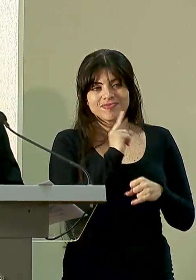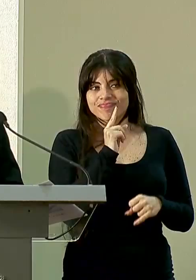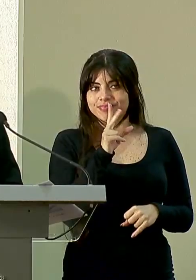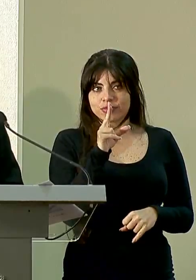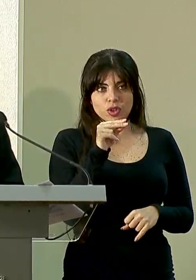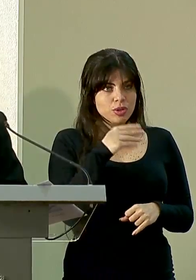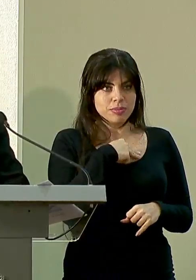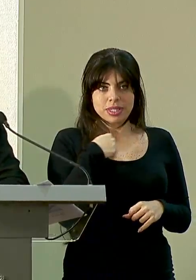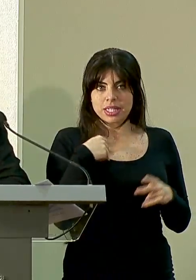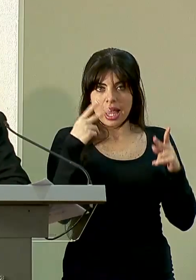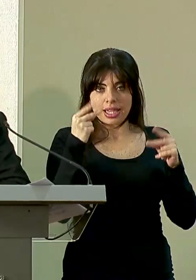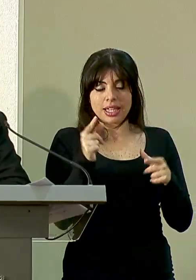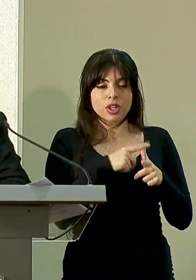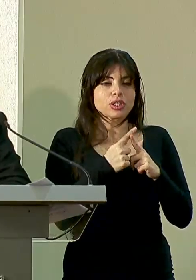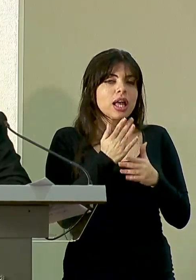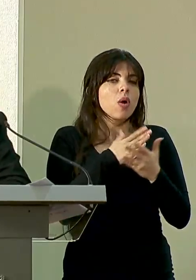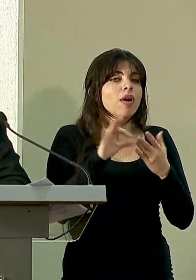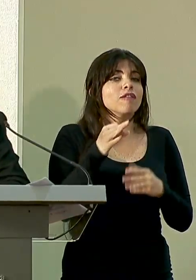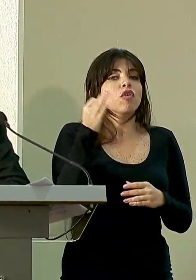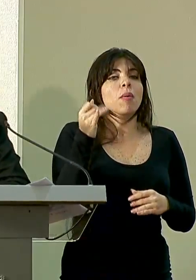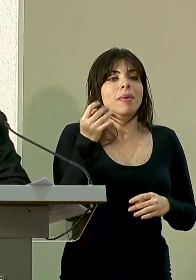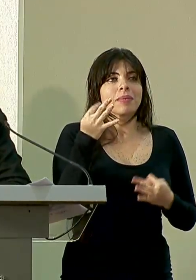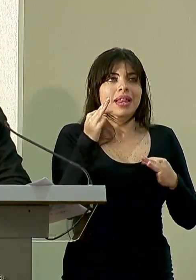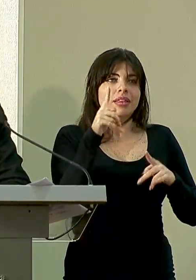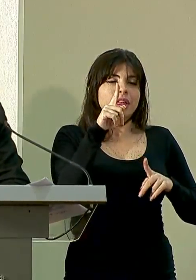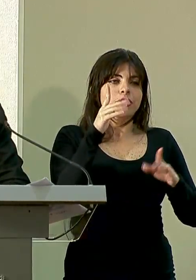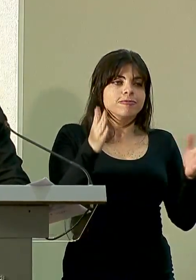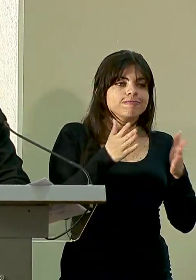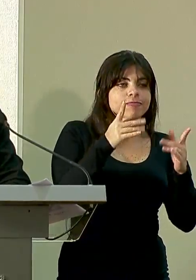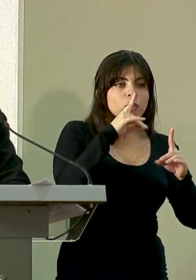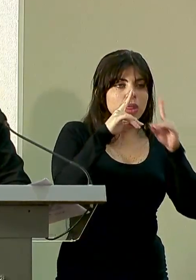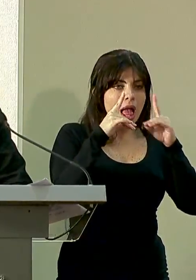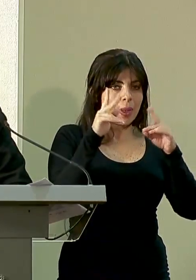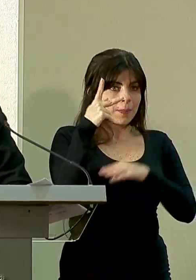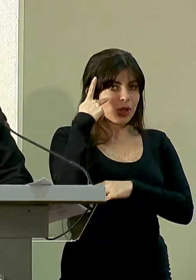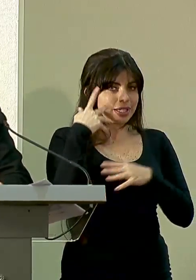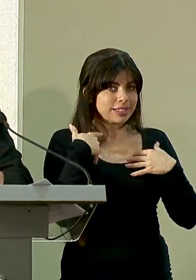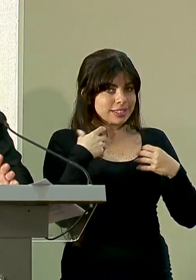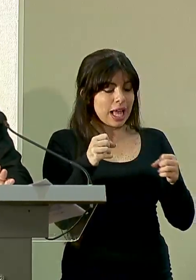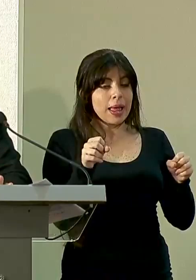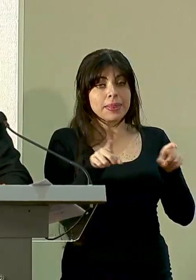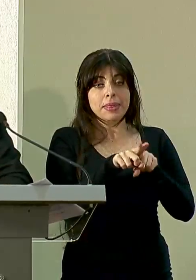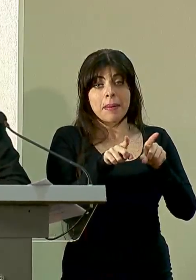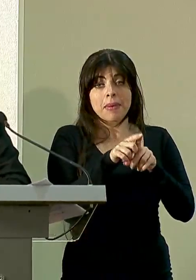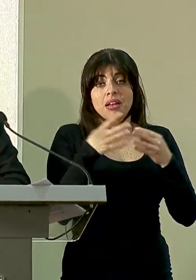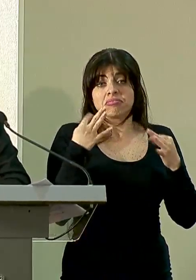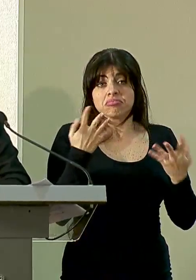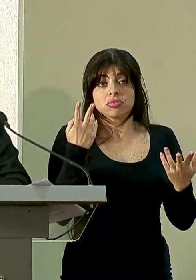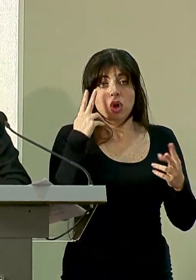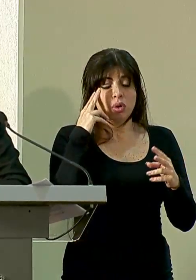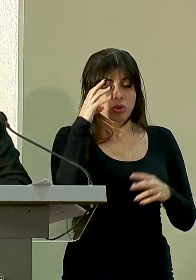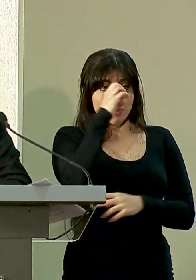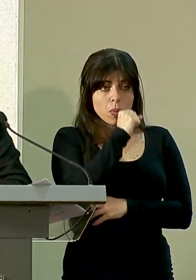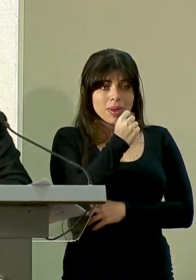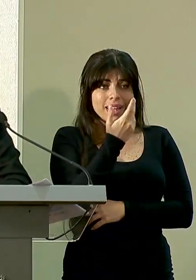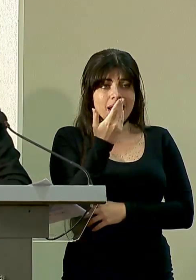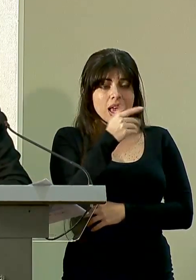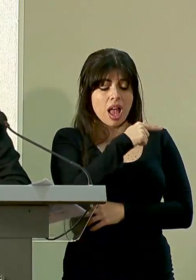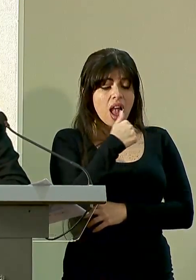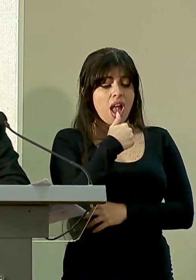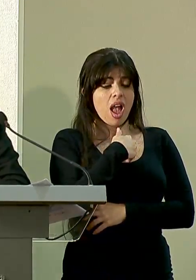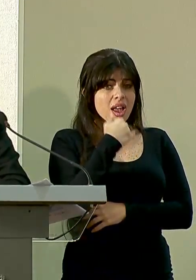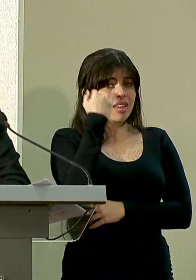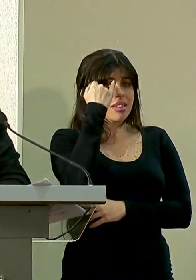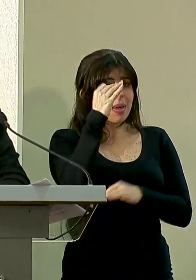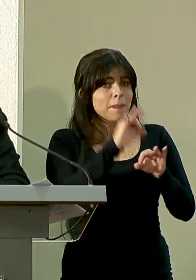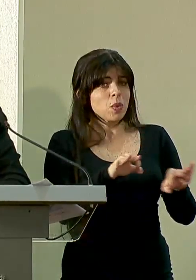necesariamente Hacienda. Es decir, de alguna manera, en aras de promover un diálogo político sano, y en aras también de considerar que hay ideas